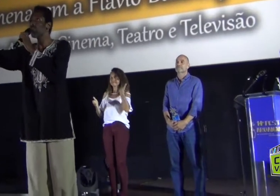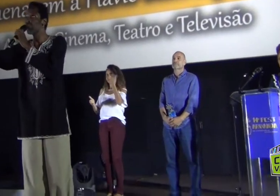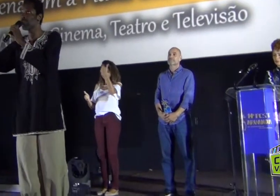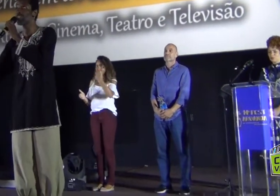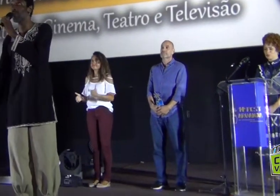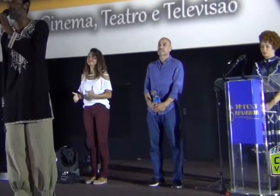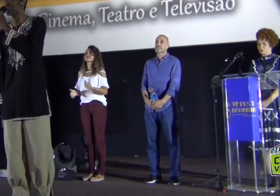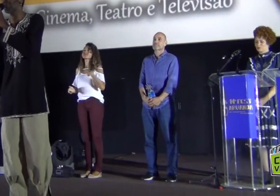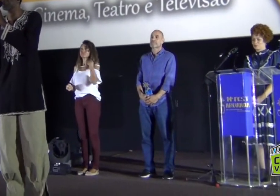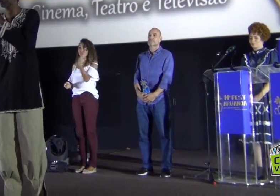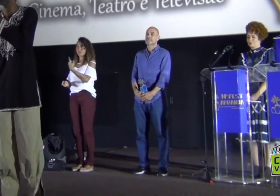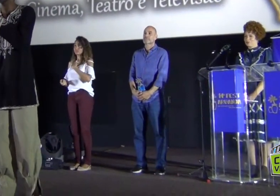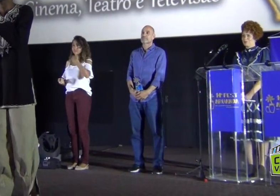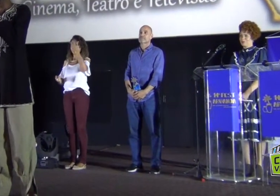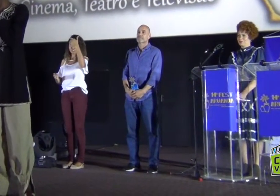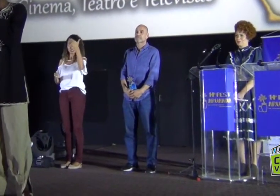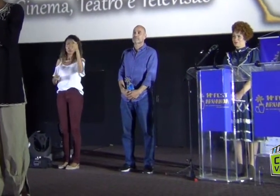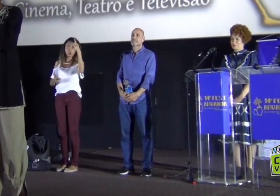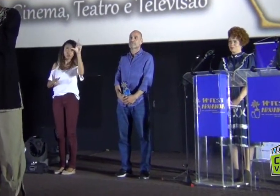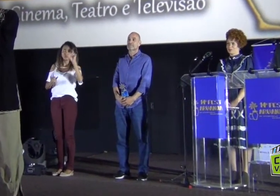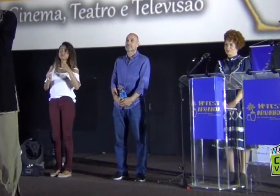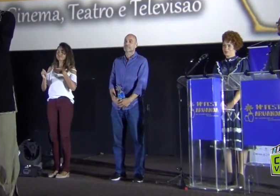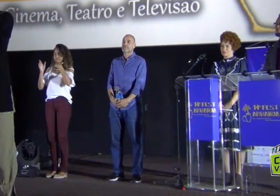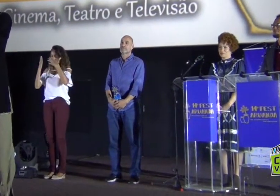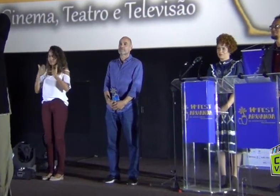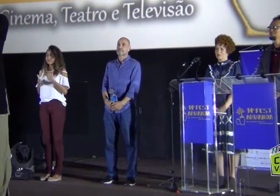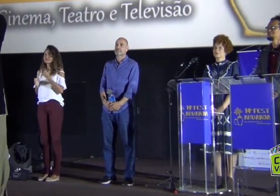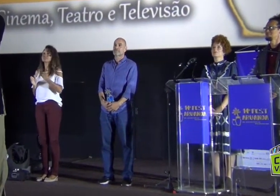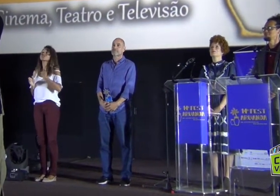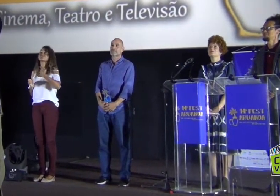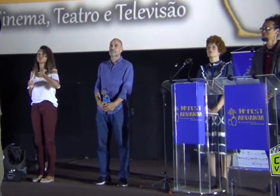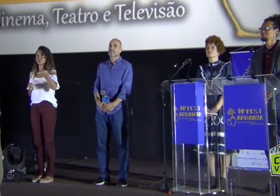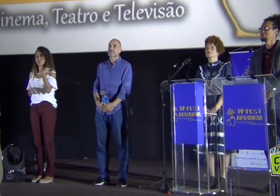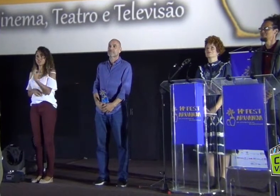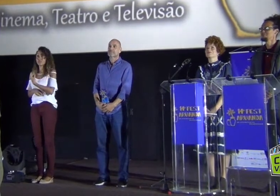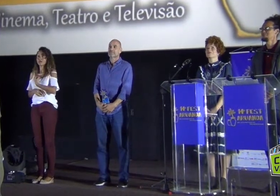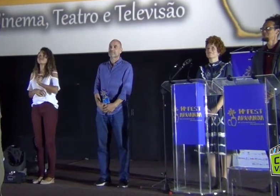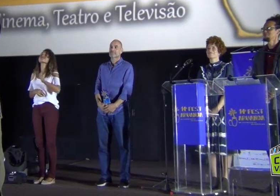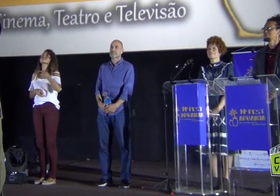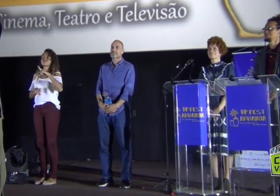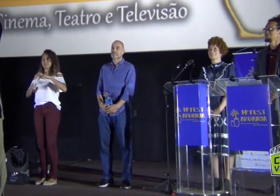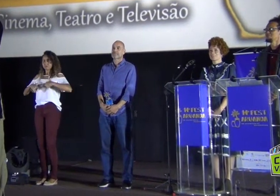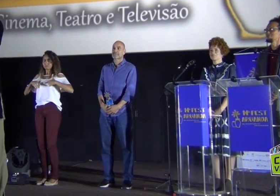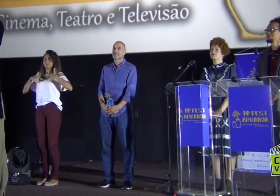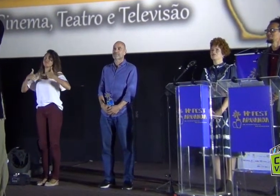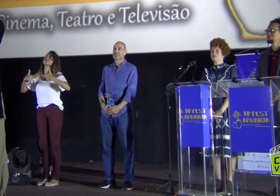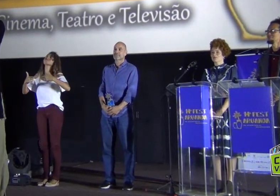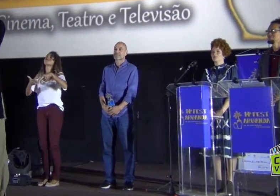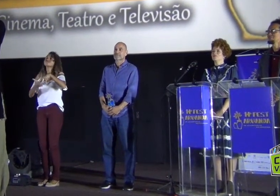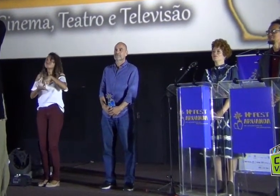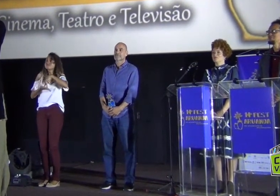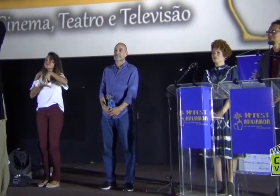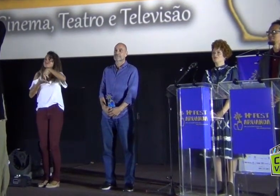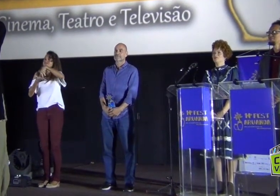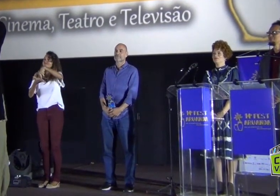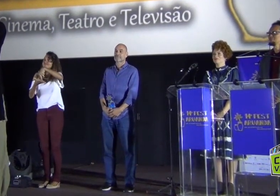representamos todos que não estão, que é o seguinte, nós vamos resistir.